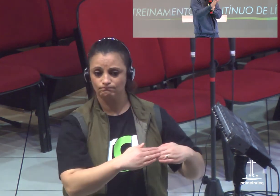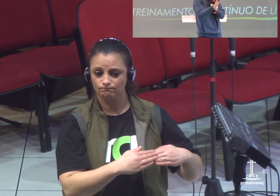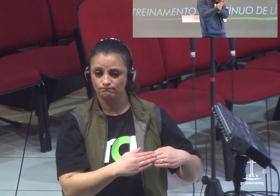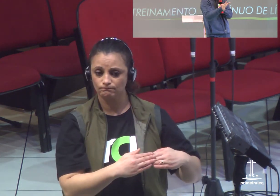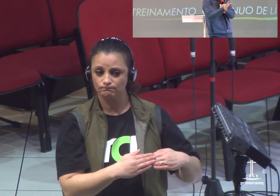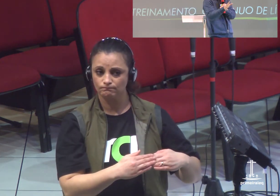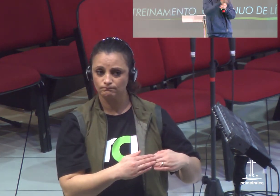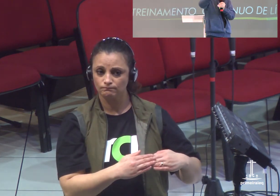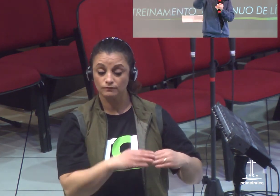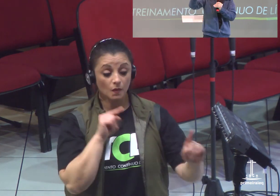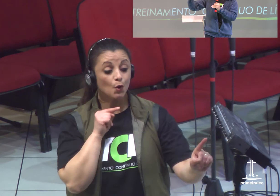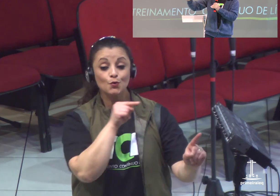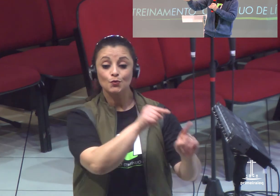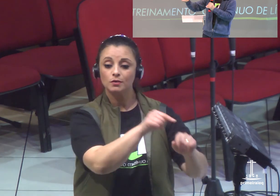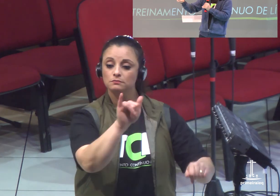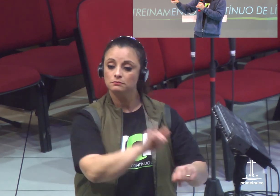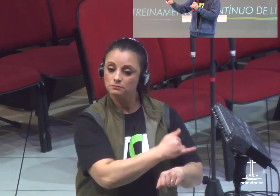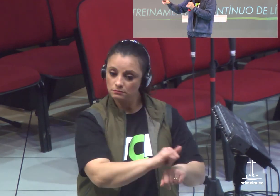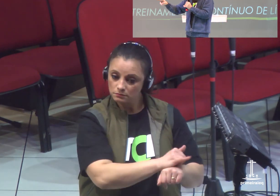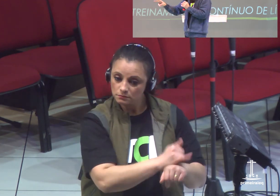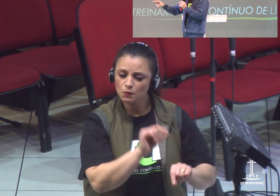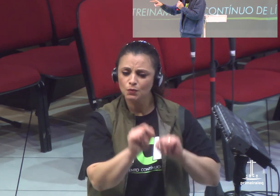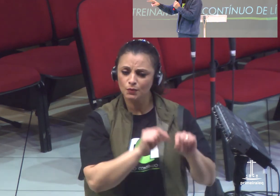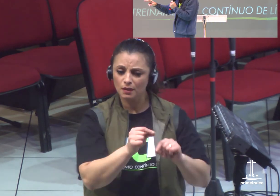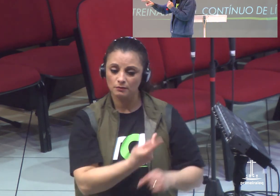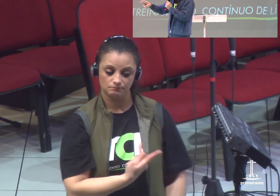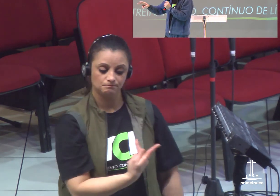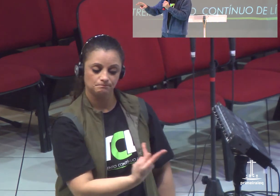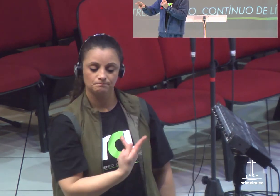No nosso foco estratégico, a gente tem 1 a 1.